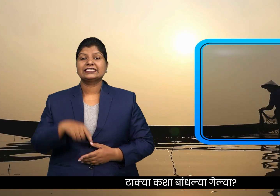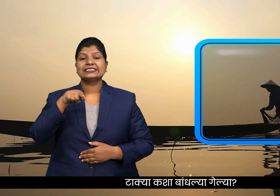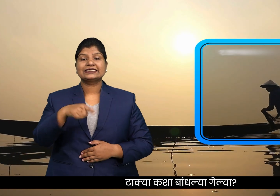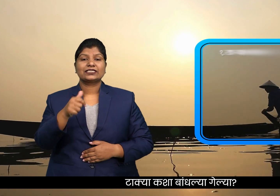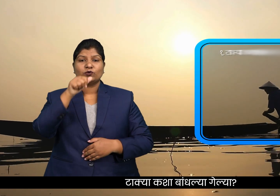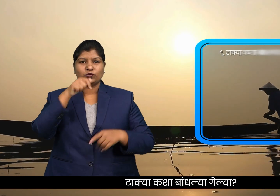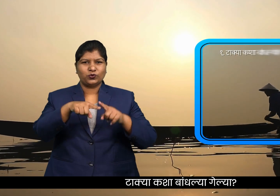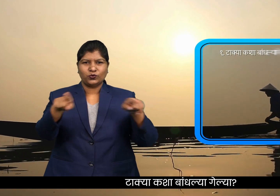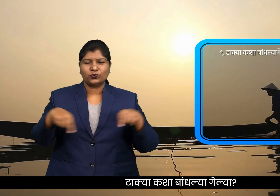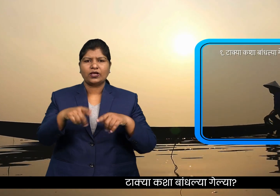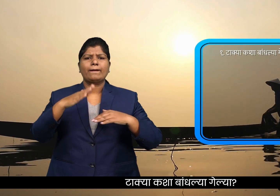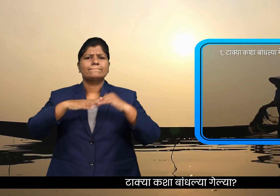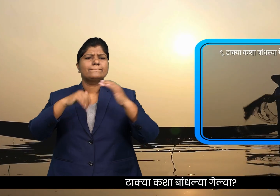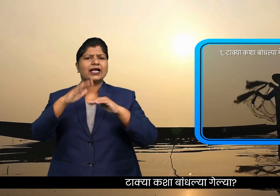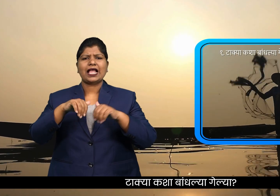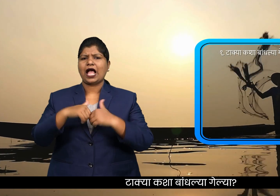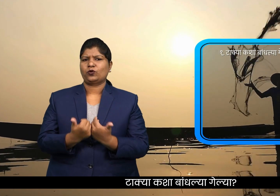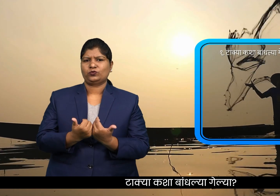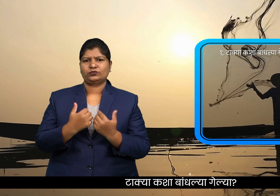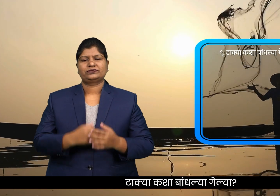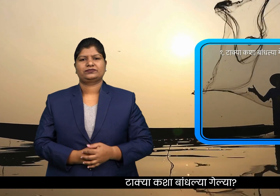टाक्या कशा बांधल्या गेल्या,